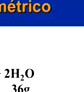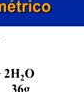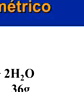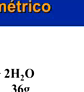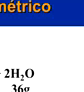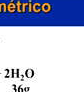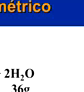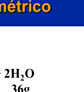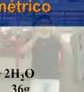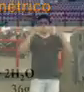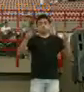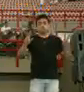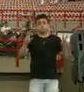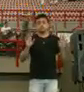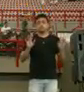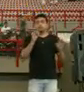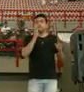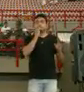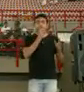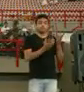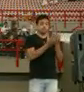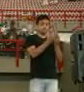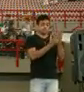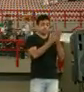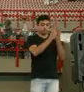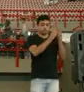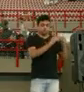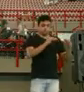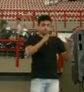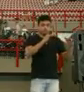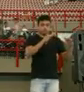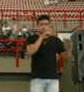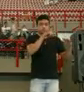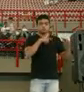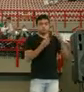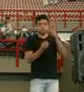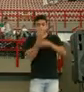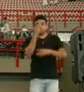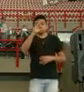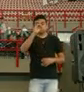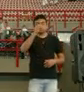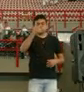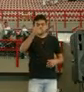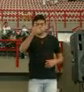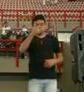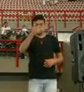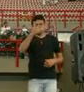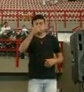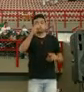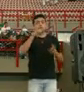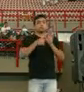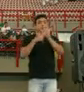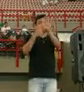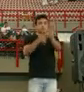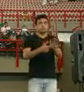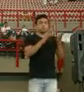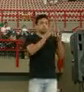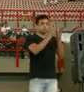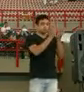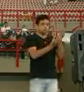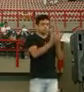Qual é a diferença? Combustão completa, ela produz CO2, indicando que a combustão